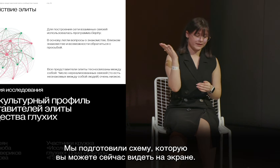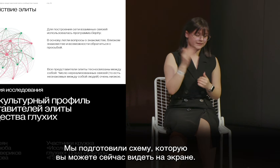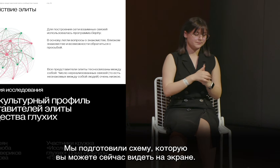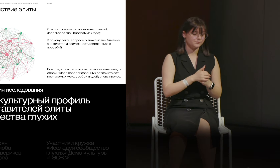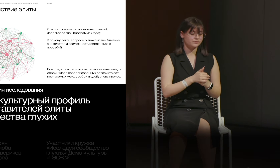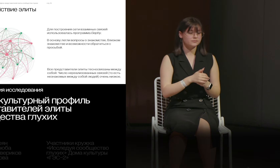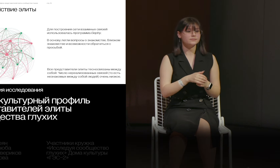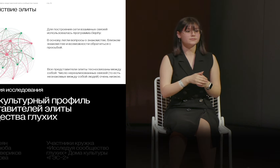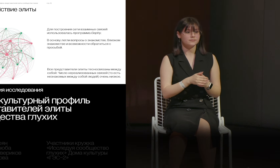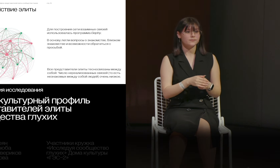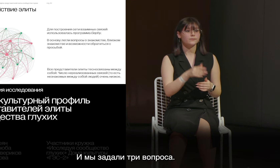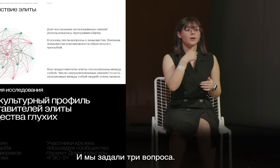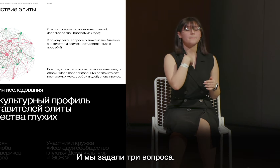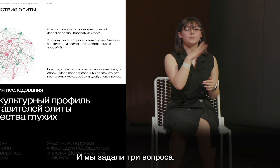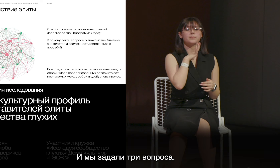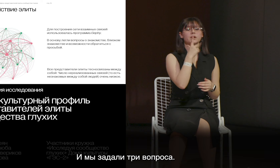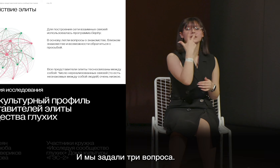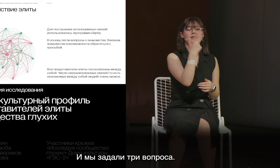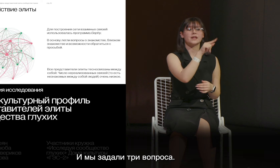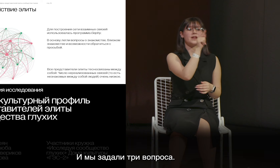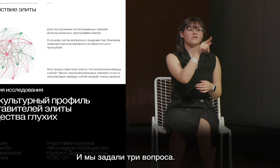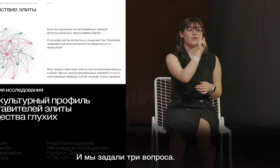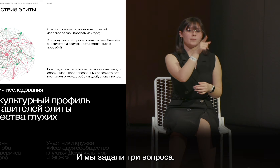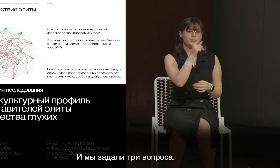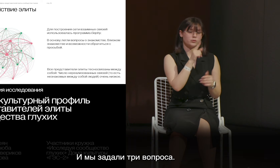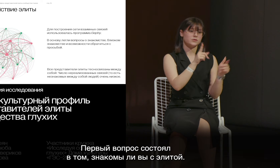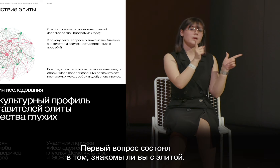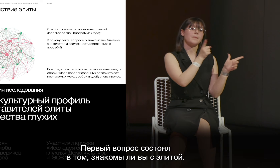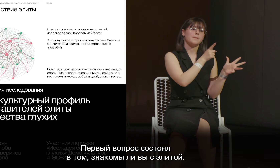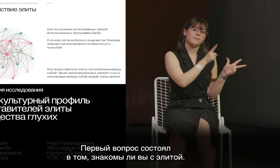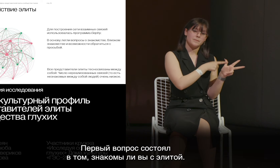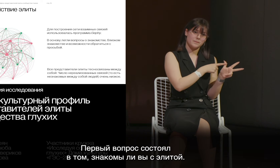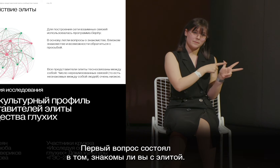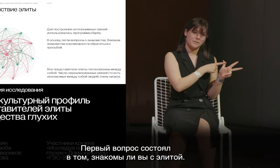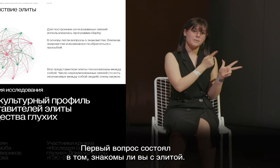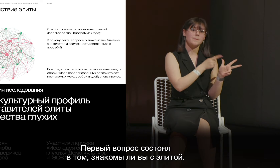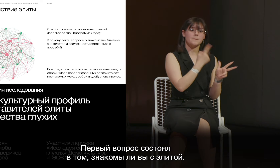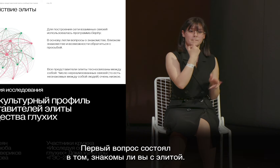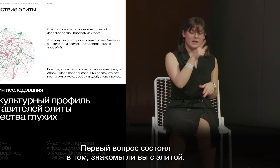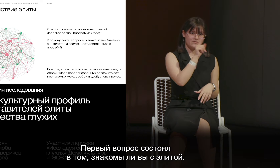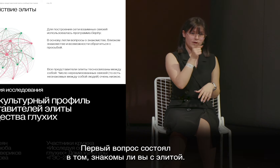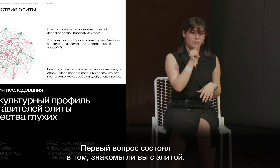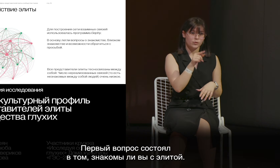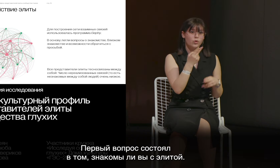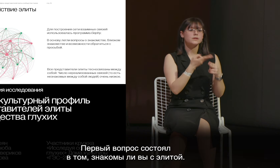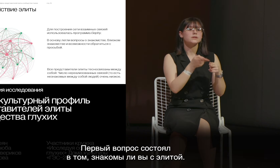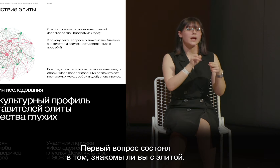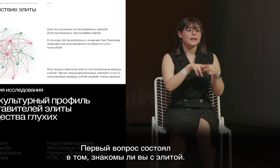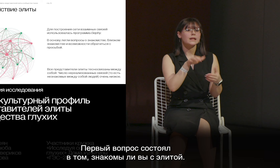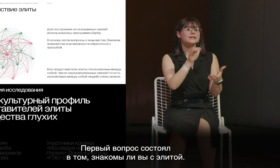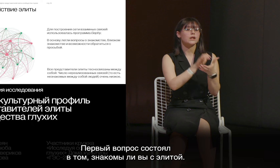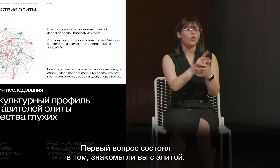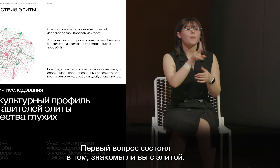которую вы можете сейчас видеть на экране. И мы задали три вопроса. Первый вопрос состоял в том,